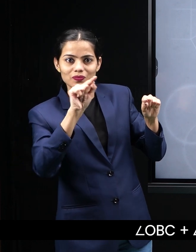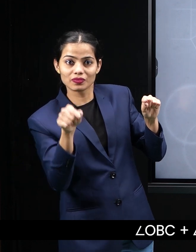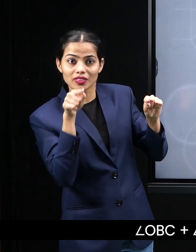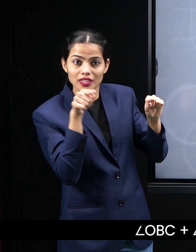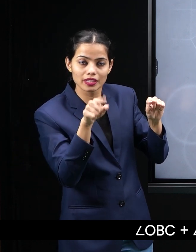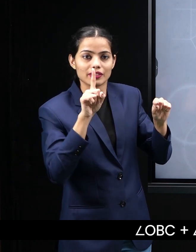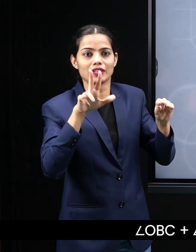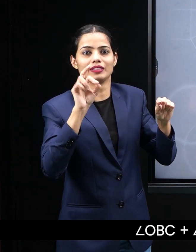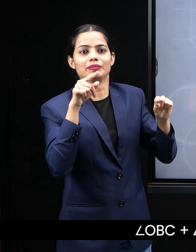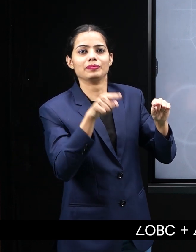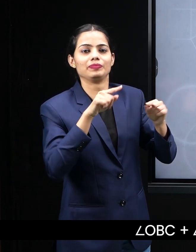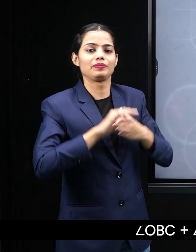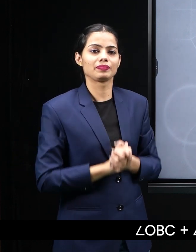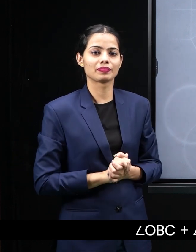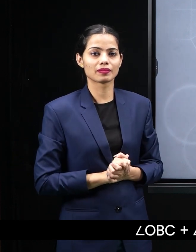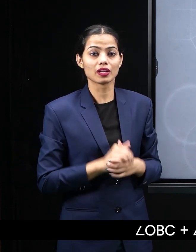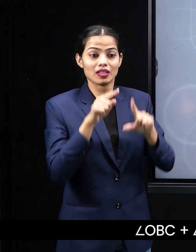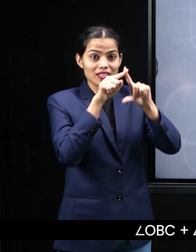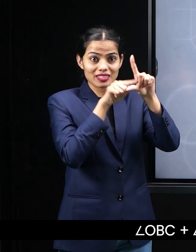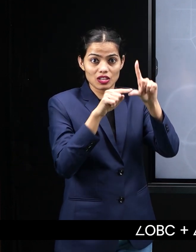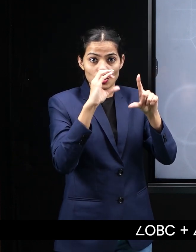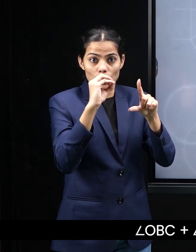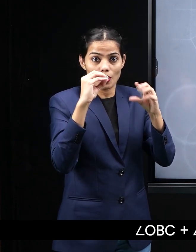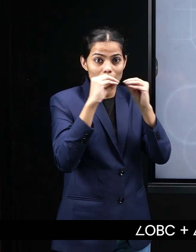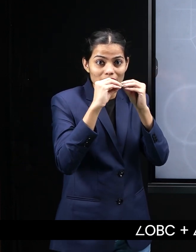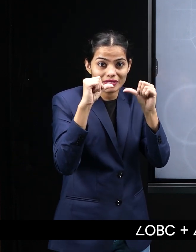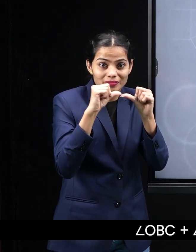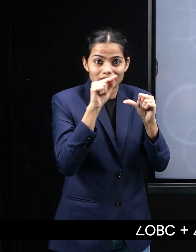ಆಂಗಲ್ ಒಬಿಎ ಆಂಗಲ್ ಒಬಿಸಿ.